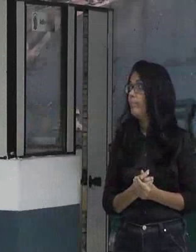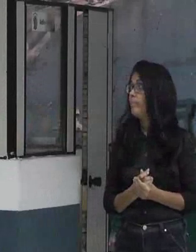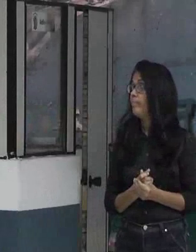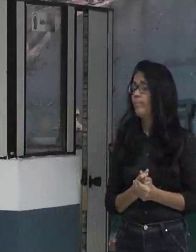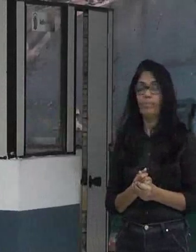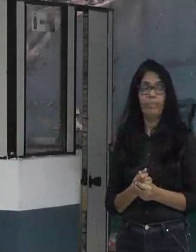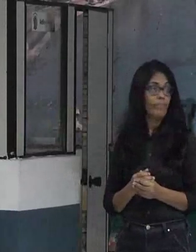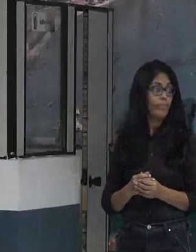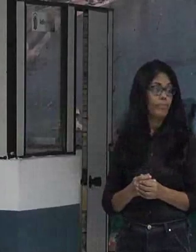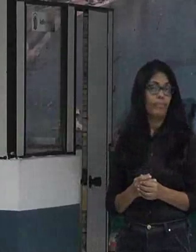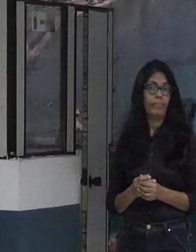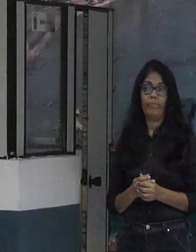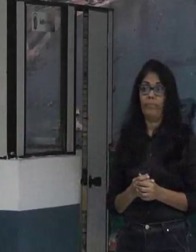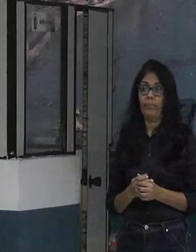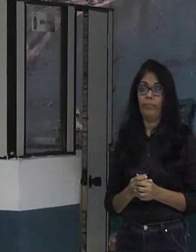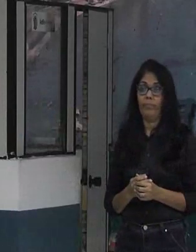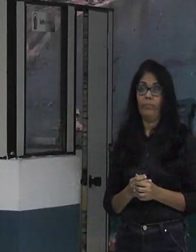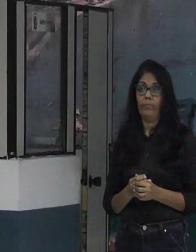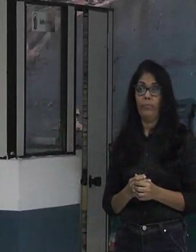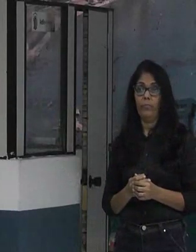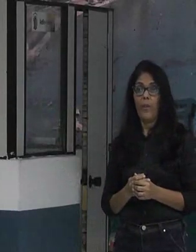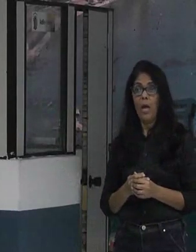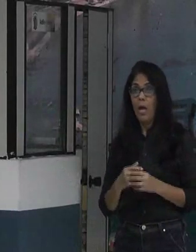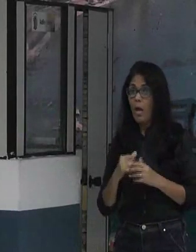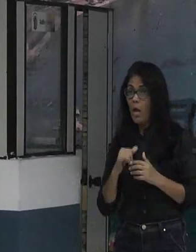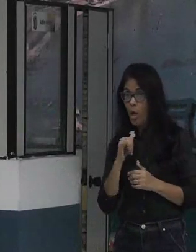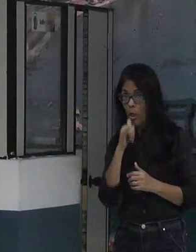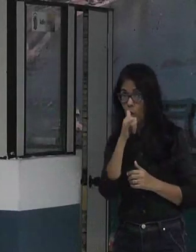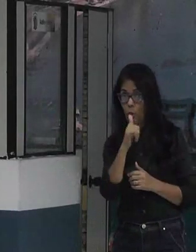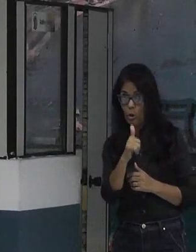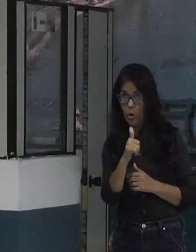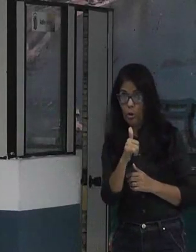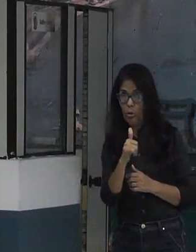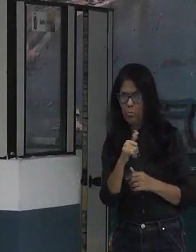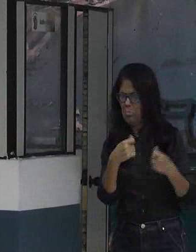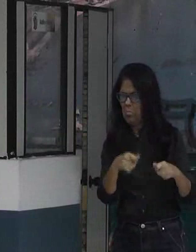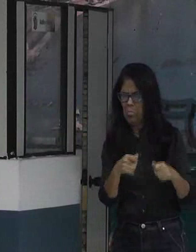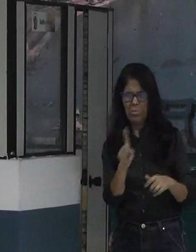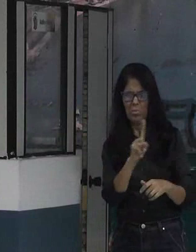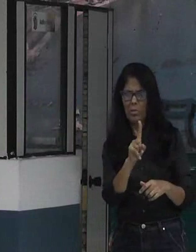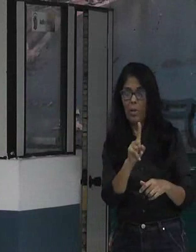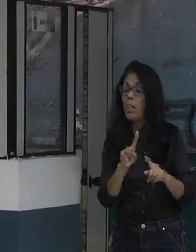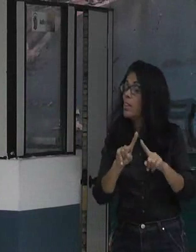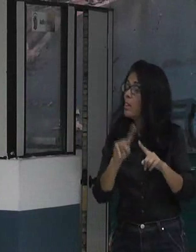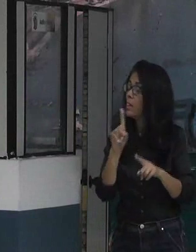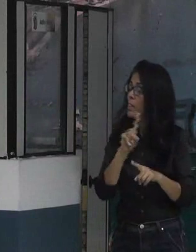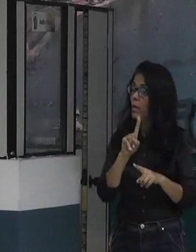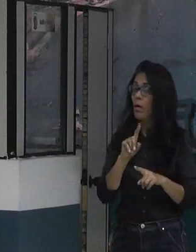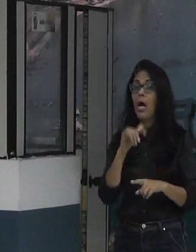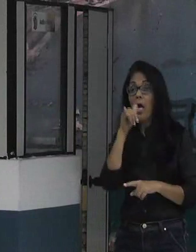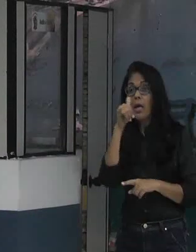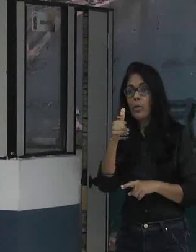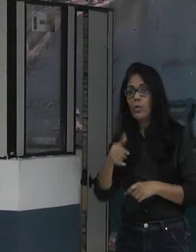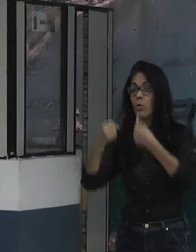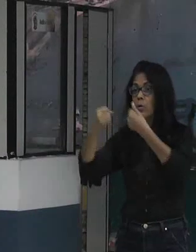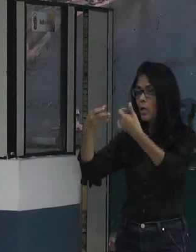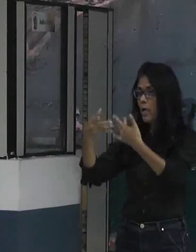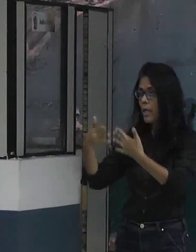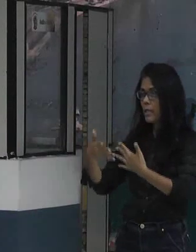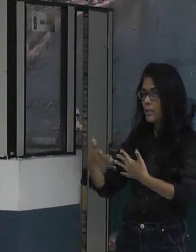Alô, eu não estou dizendo que não é necessário. Eu não estou dizendo que não tem que ser. Eu estou apenas